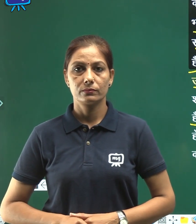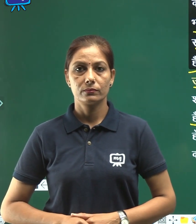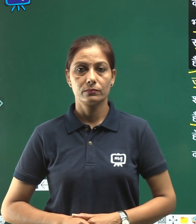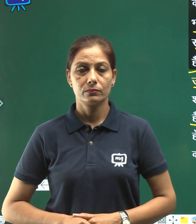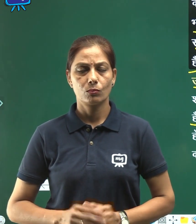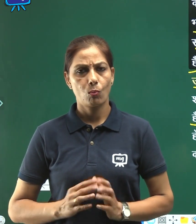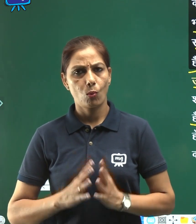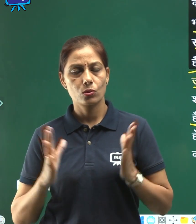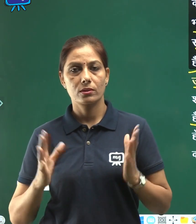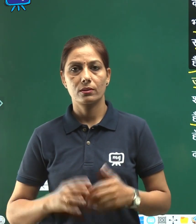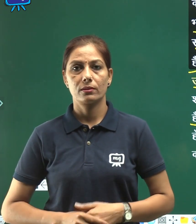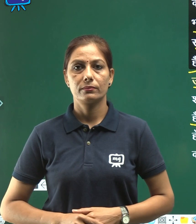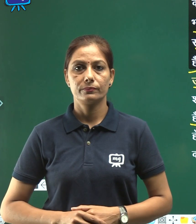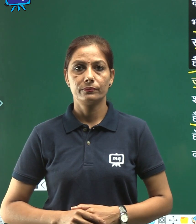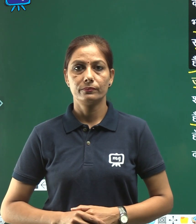अधिक